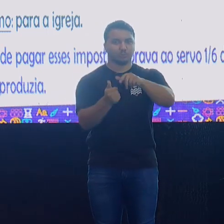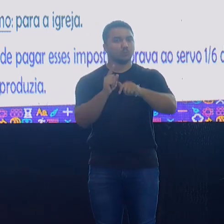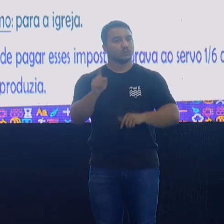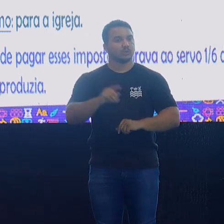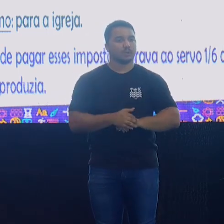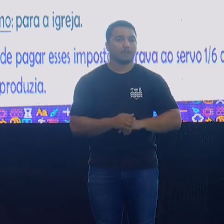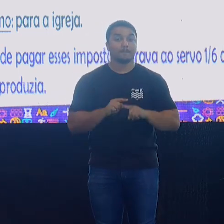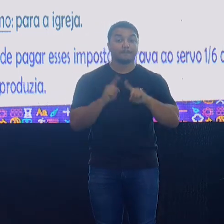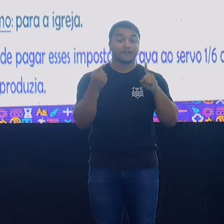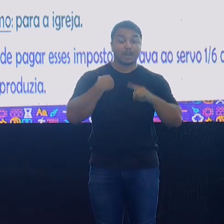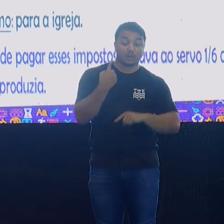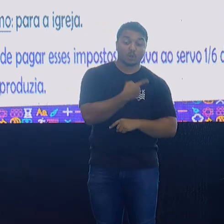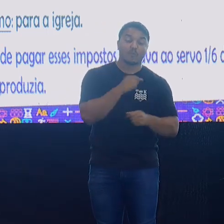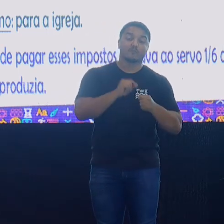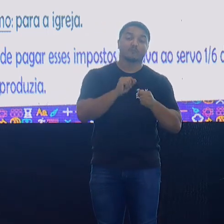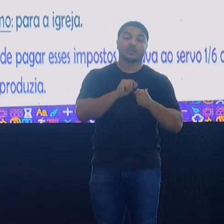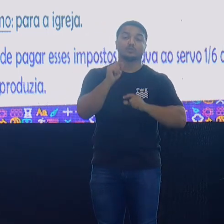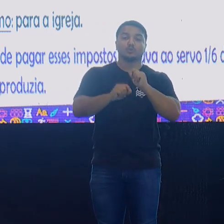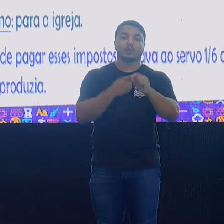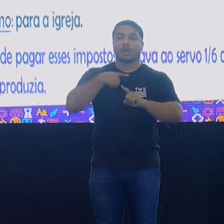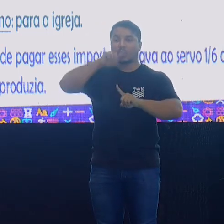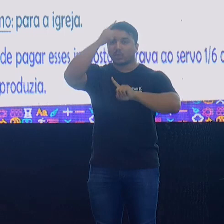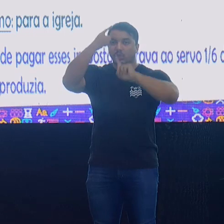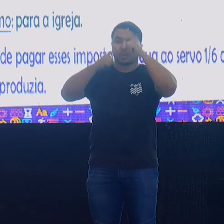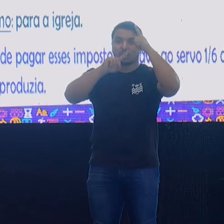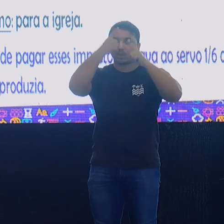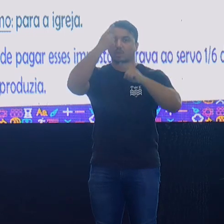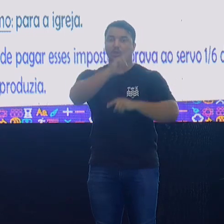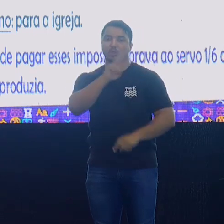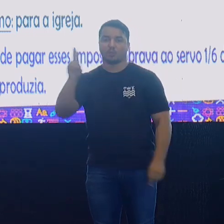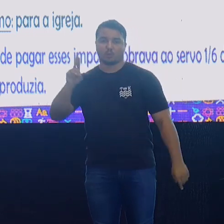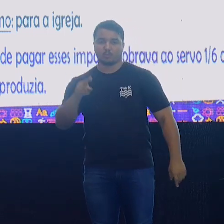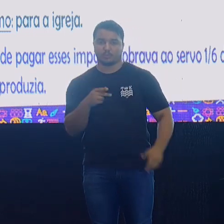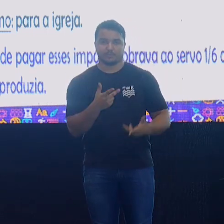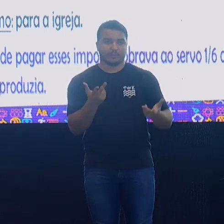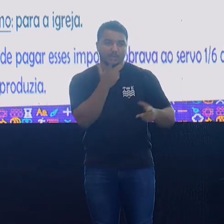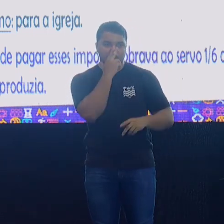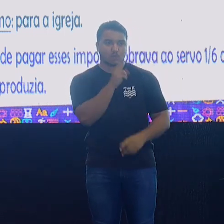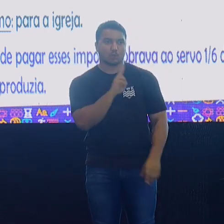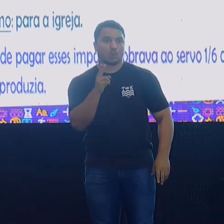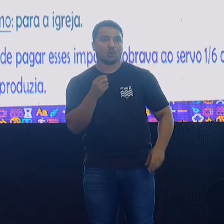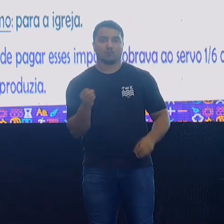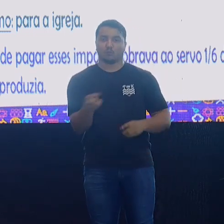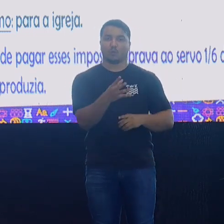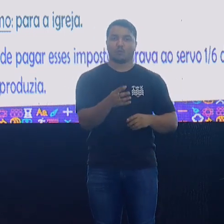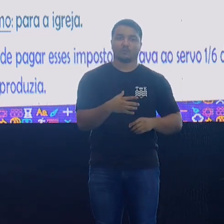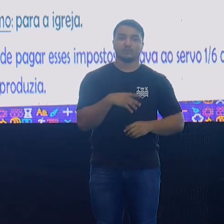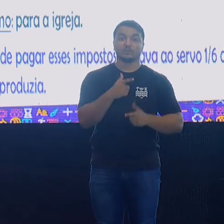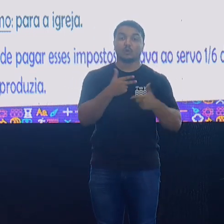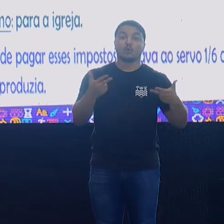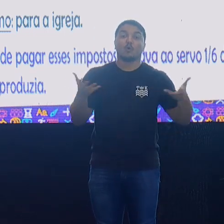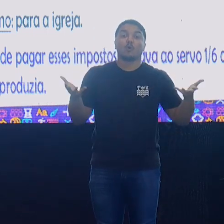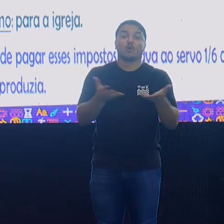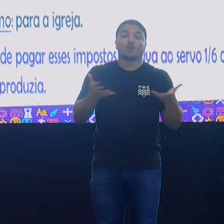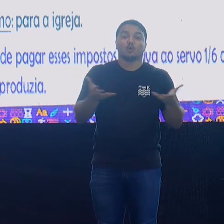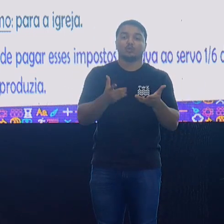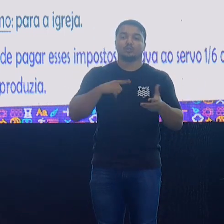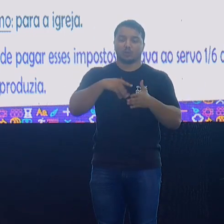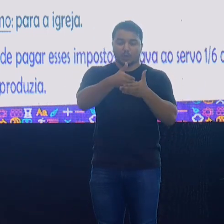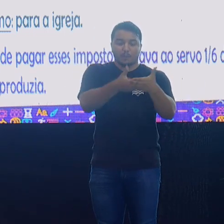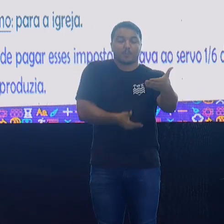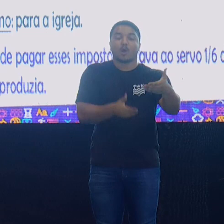gente fica fazendo? A gente fica inventando nome novo para coisa velha. O que é que costuma aparecer hoje nas provas